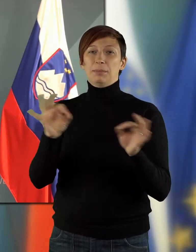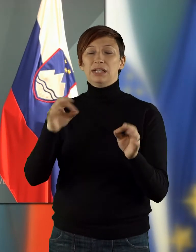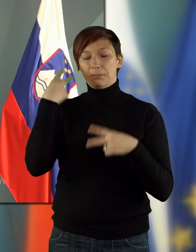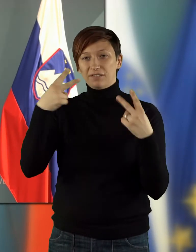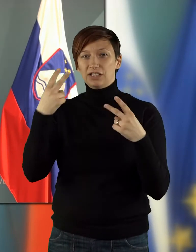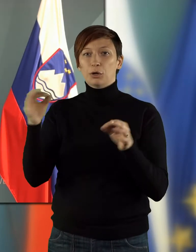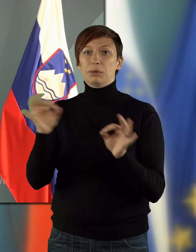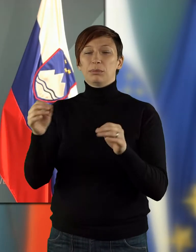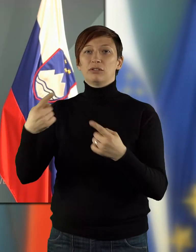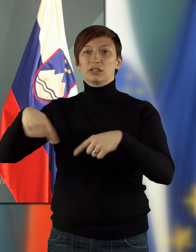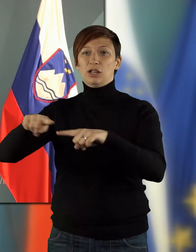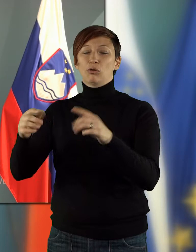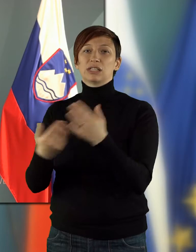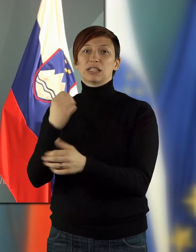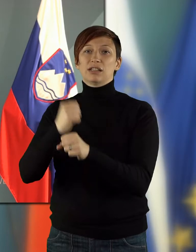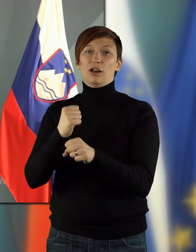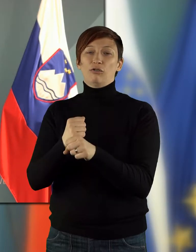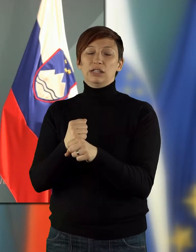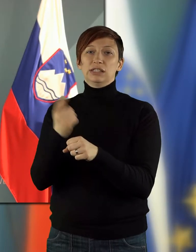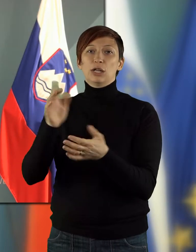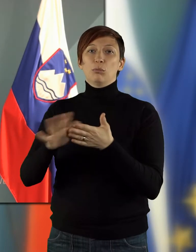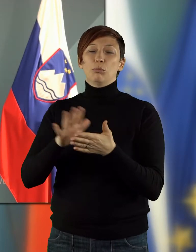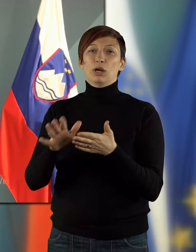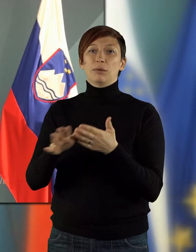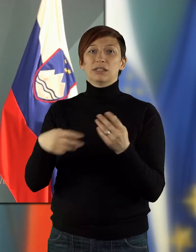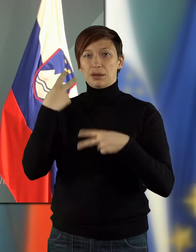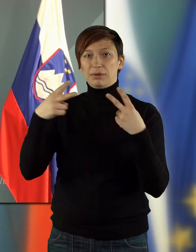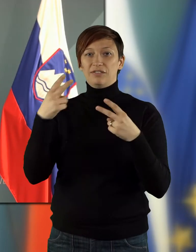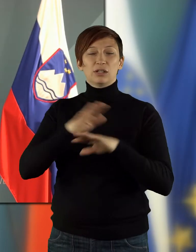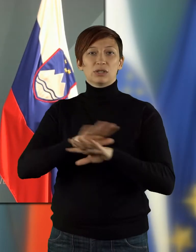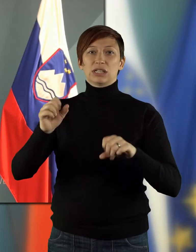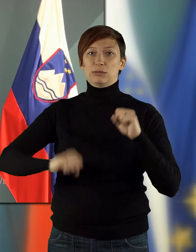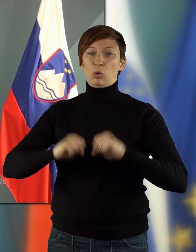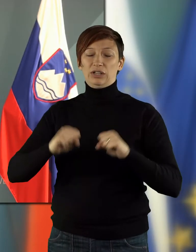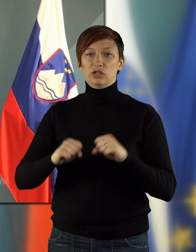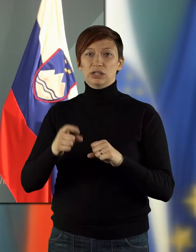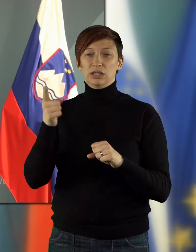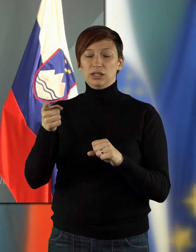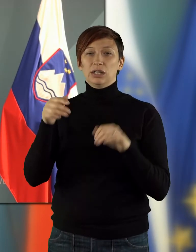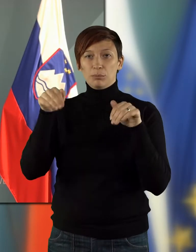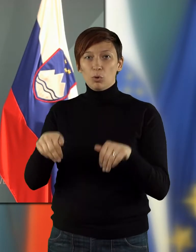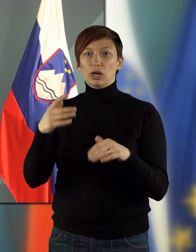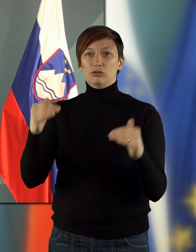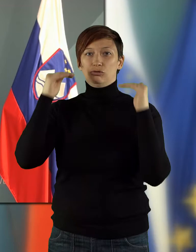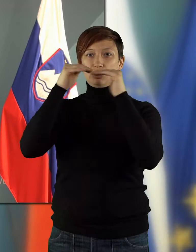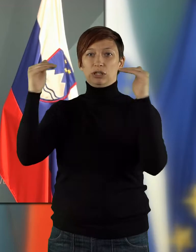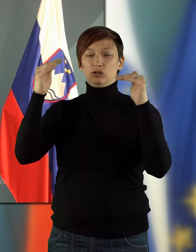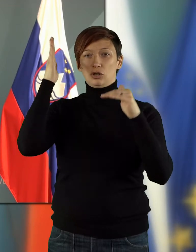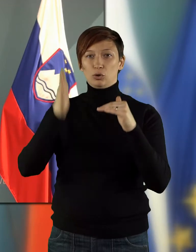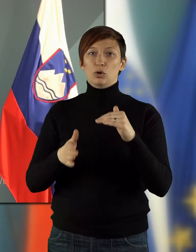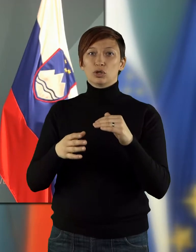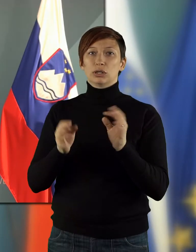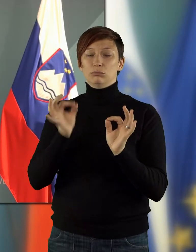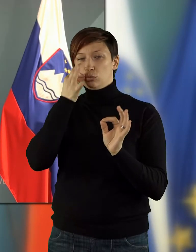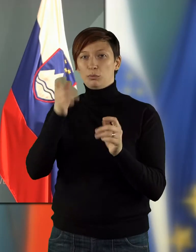preverjanju pripravljenosti enote za delovanje in se uporablja za preverjanje vseh zmogljivosti, ki morajo